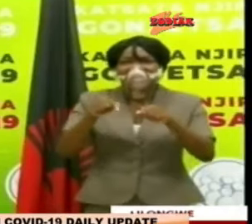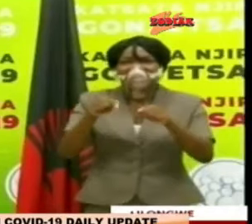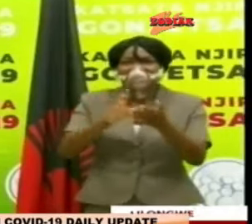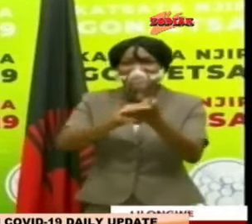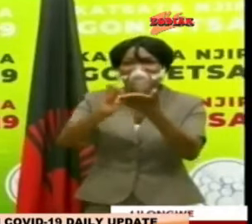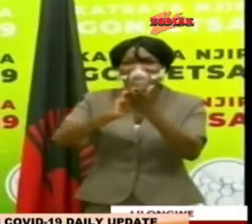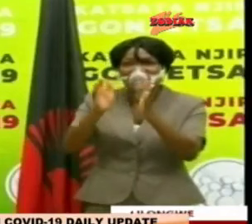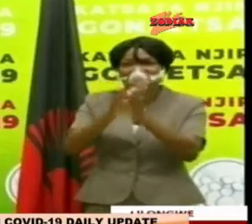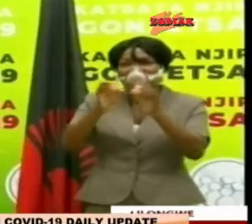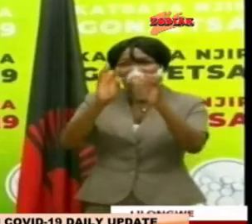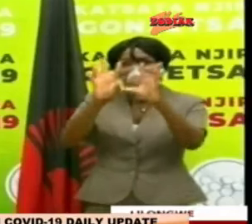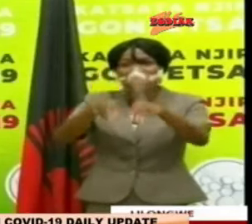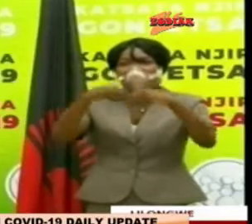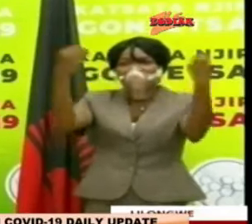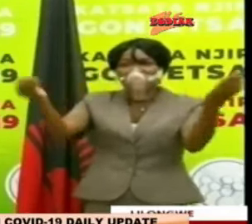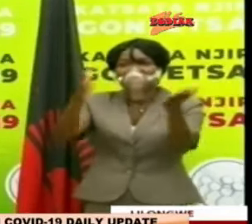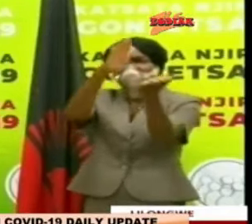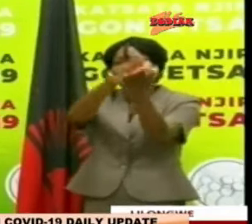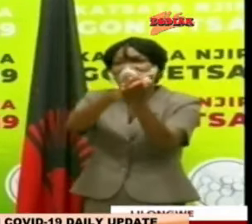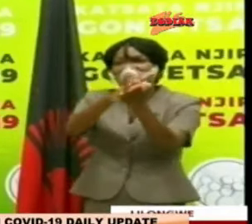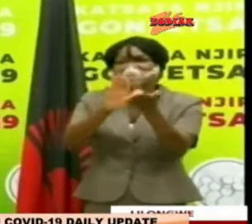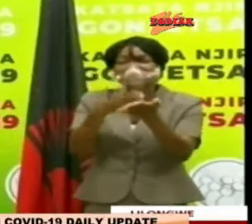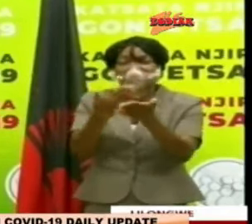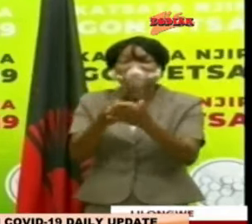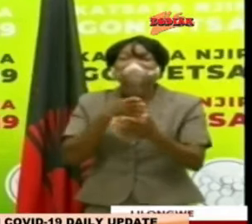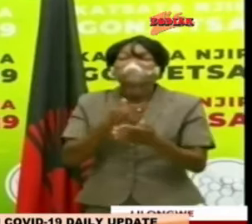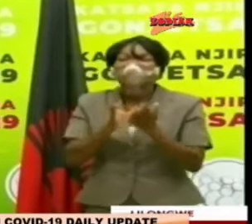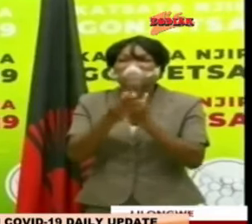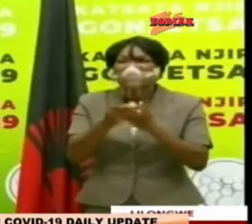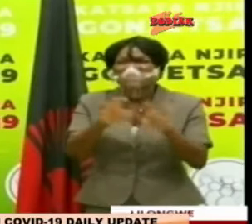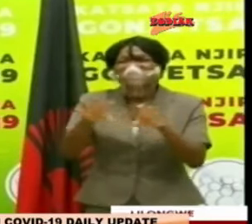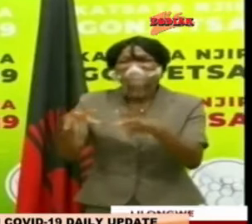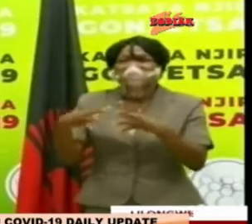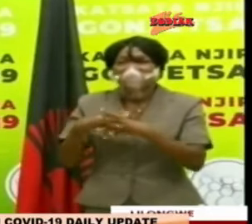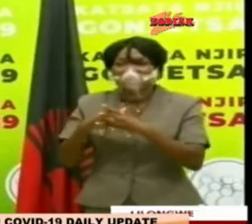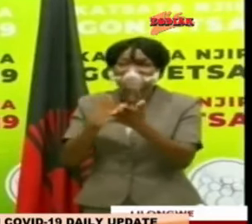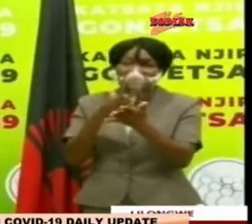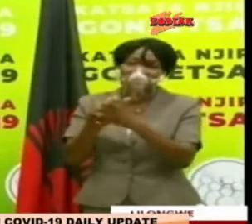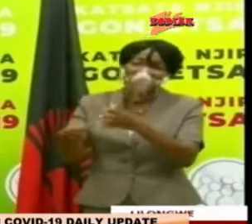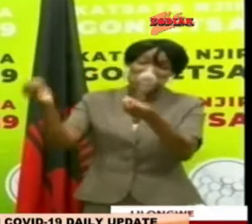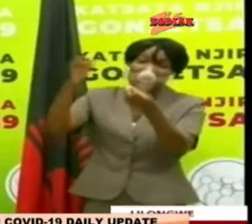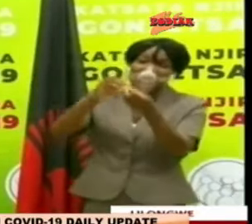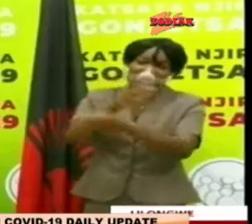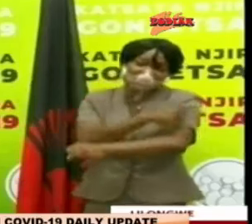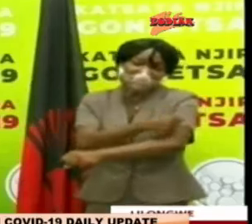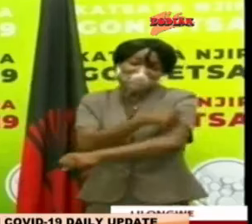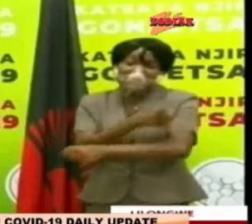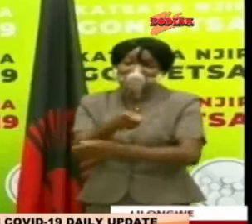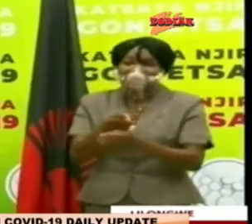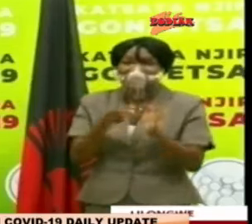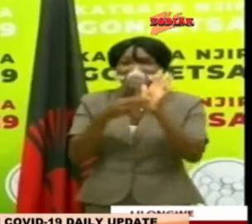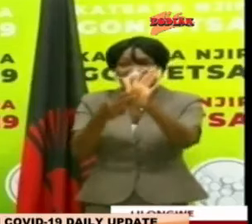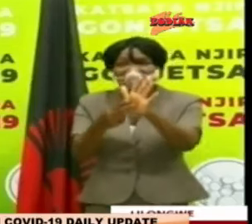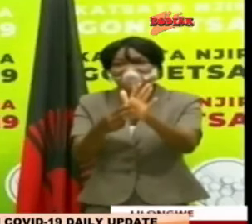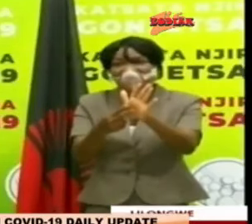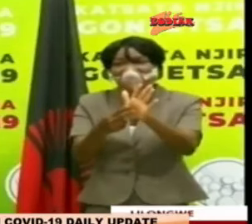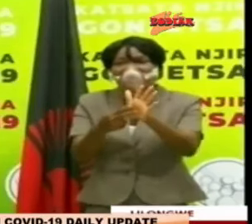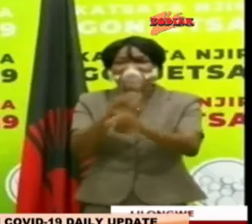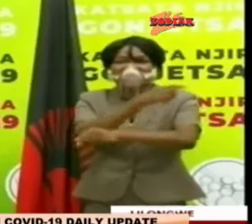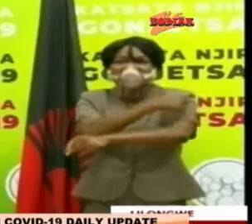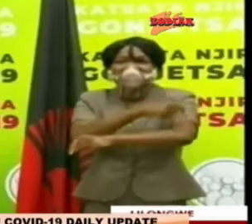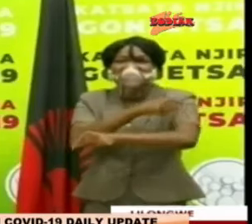chifukwa pafunika tigule akatundu ambiri malingana kuti tukhange titonjezera zipatala zimene ngati kuchipatala chimene titsegule ku